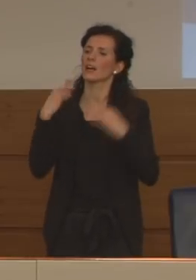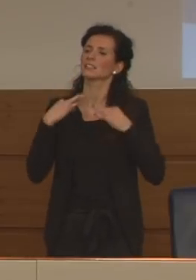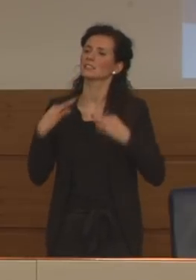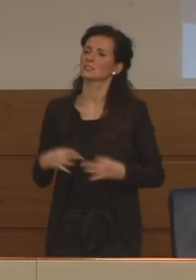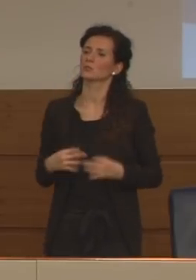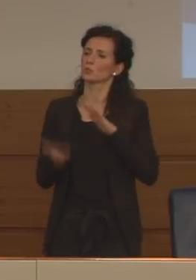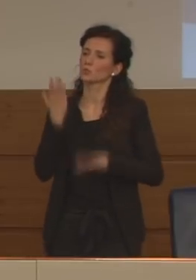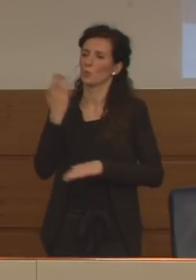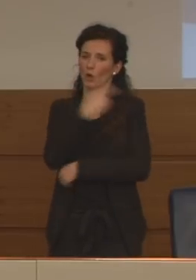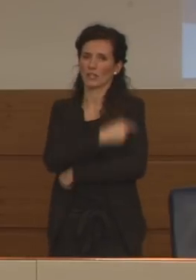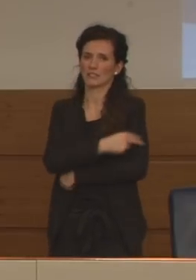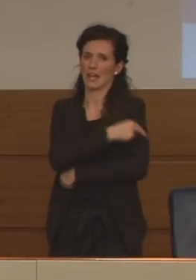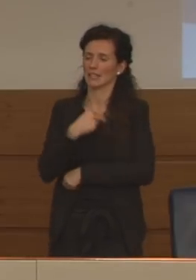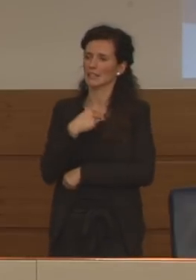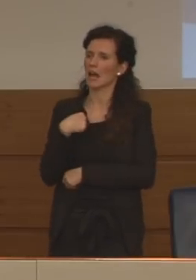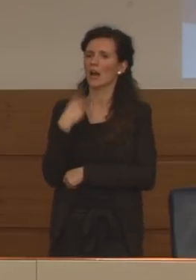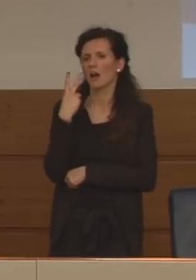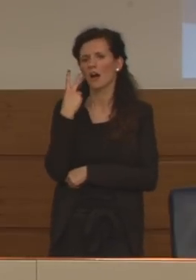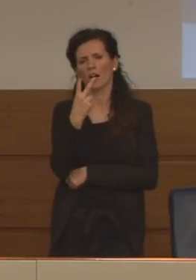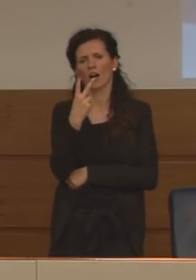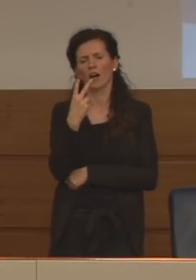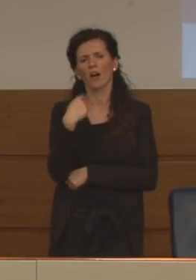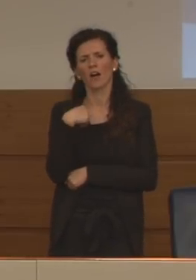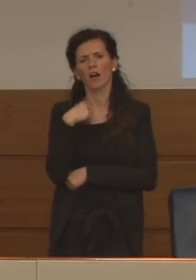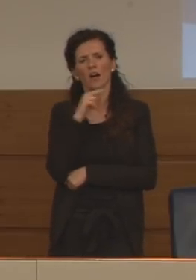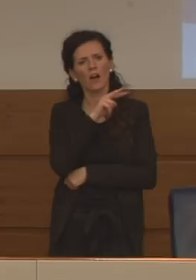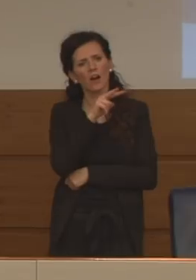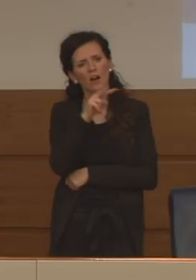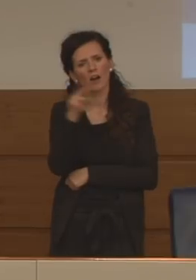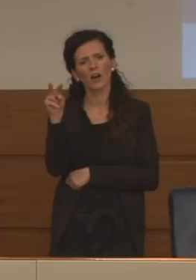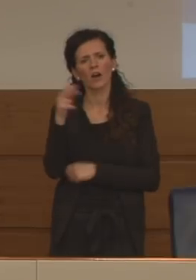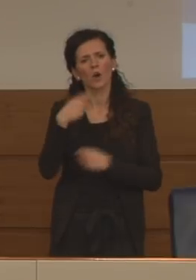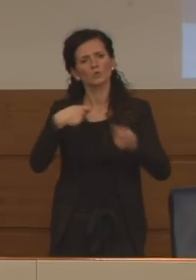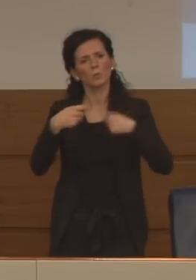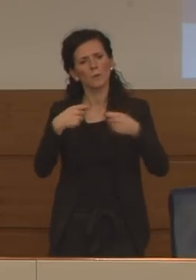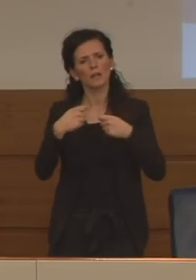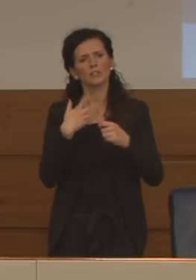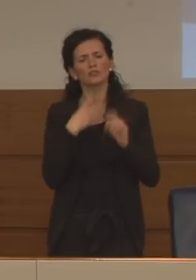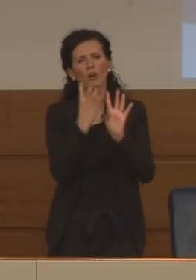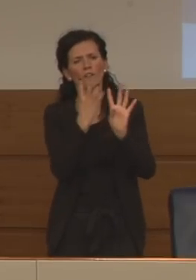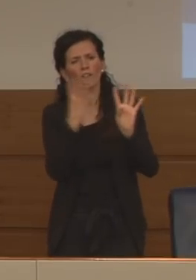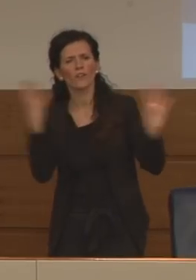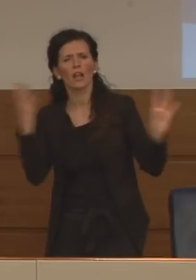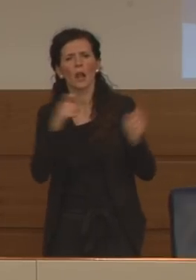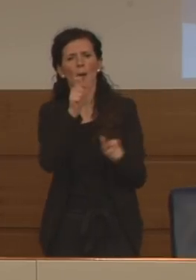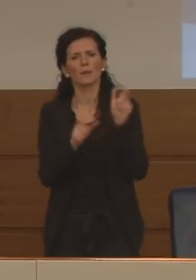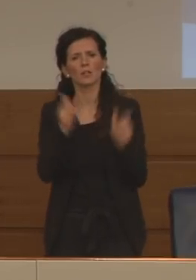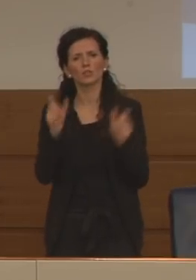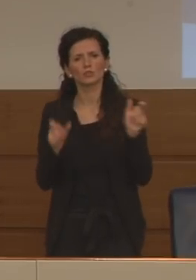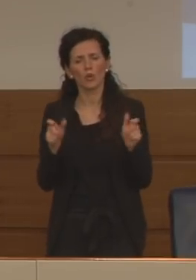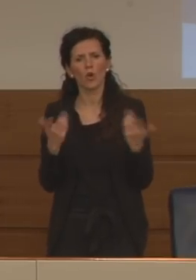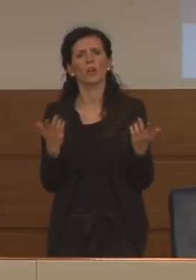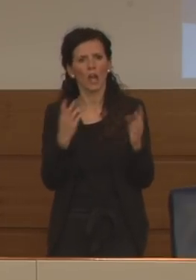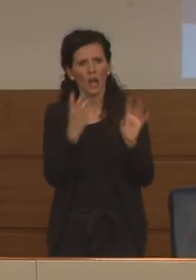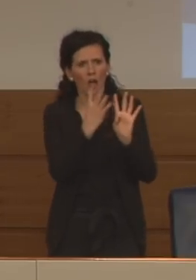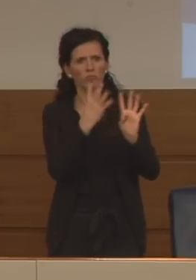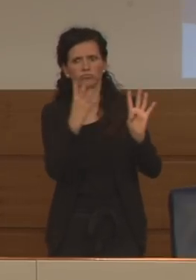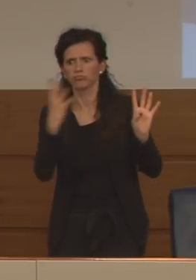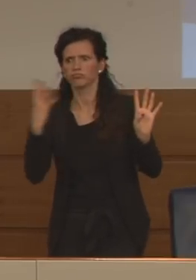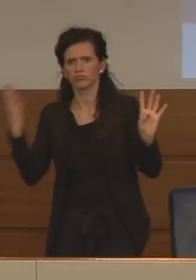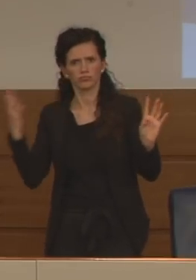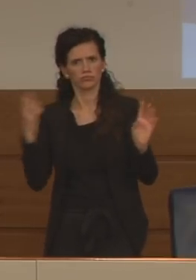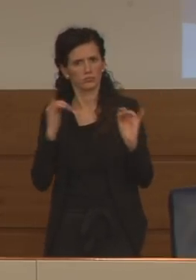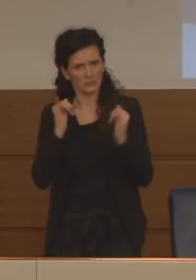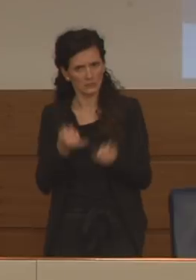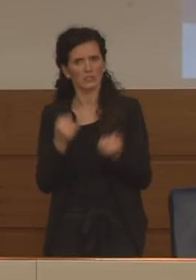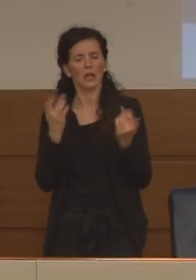vedo delle file di persone davanti ai supermercati e sono file molto lunga ma anche se sono di